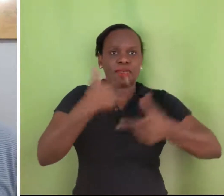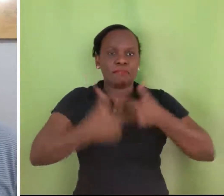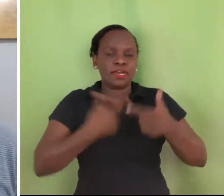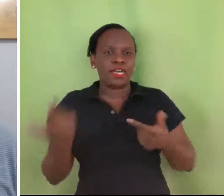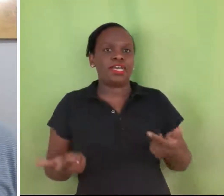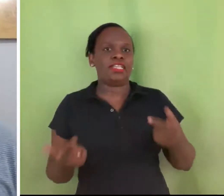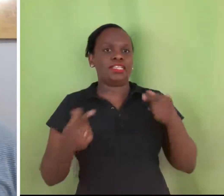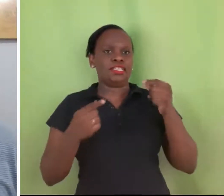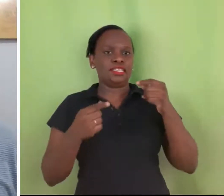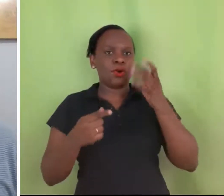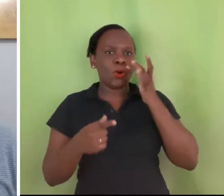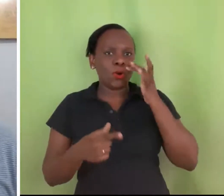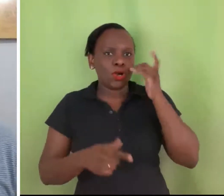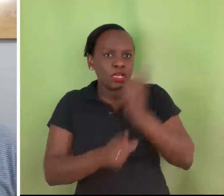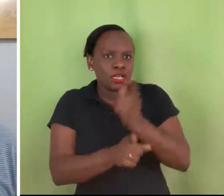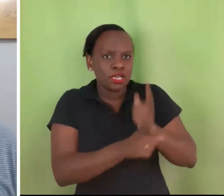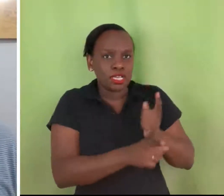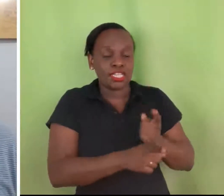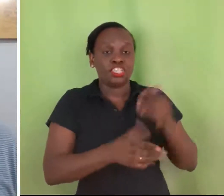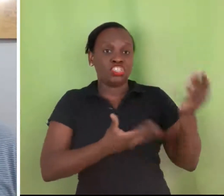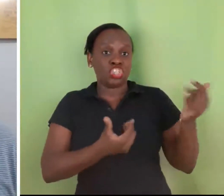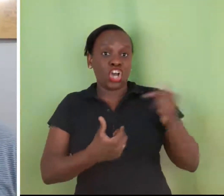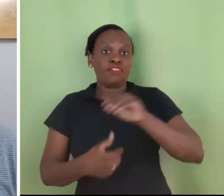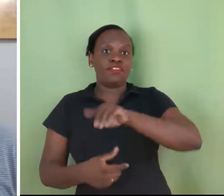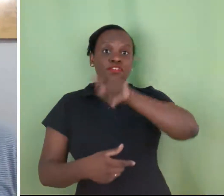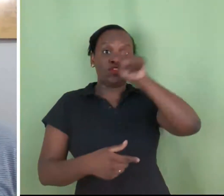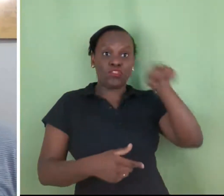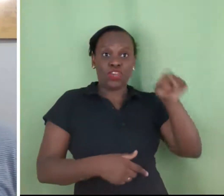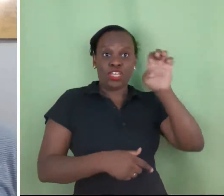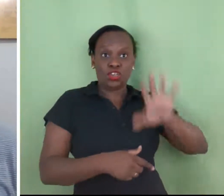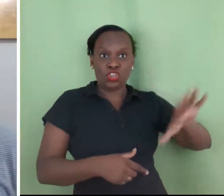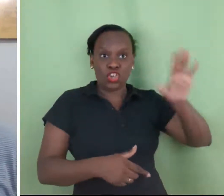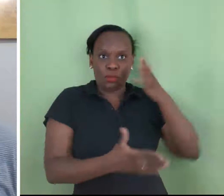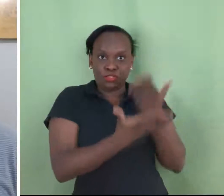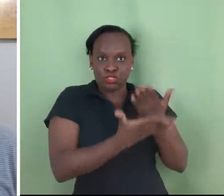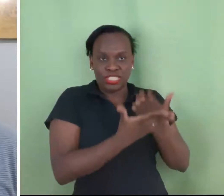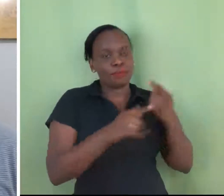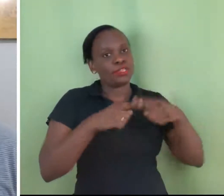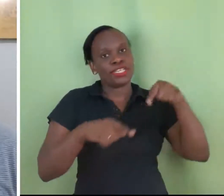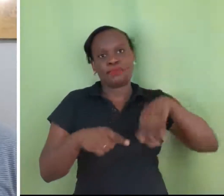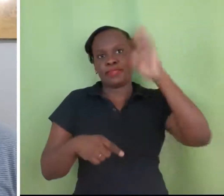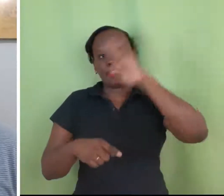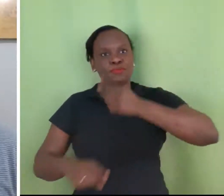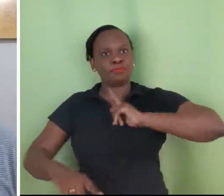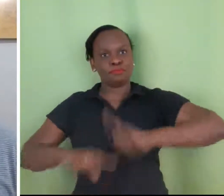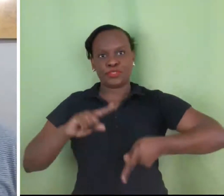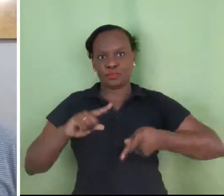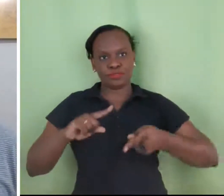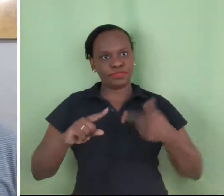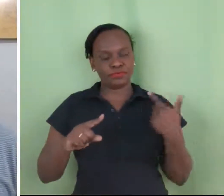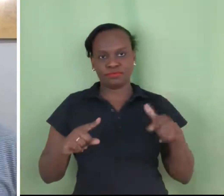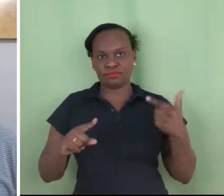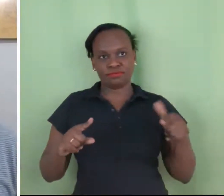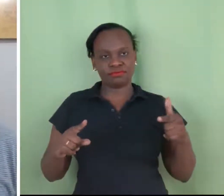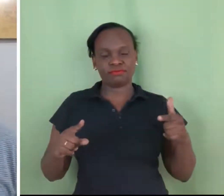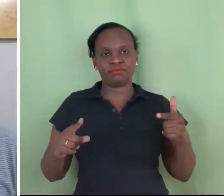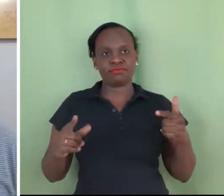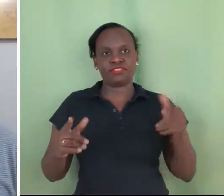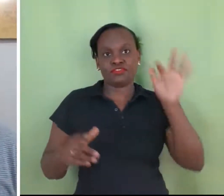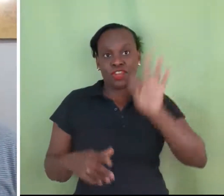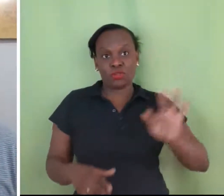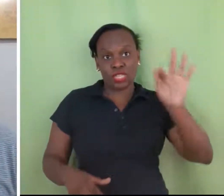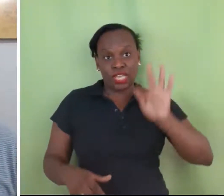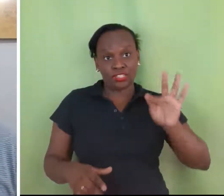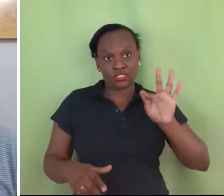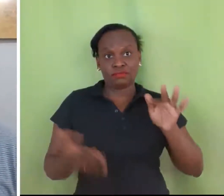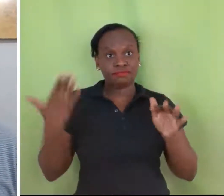esses jovens foram para a Europa, né, estudar, porque aqui no Brasil não era proibido ter